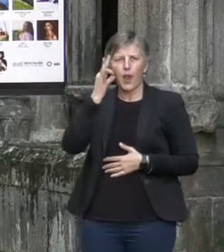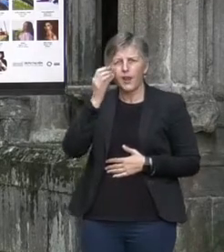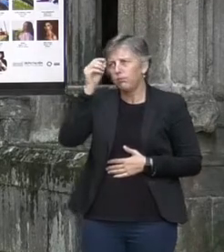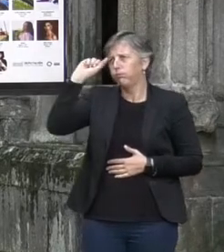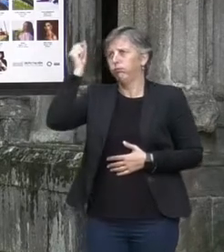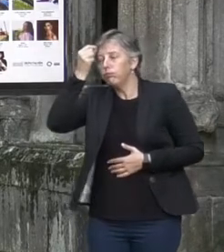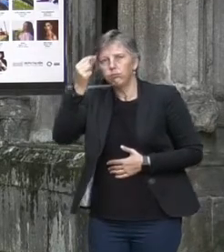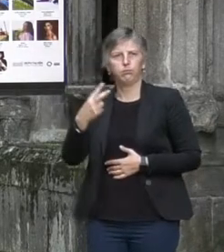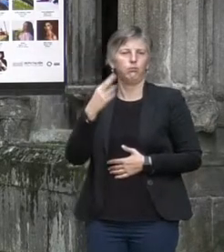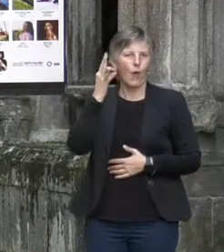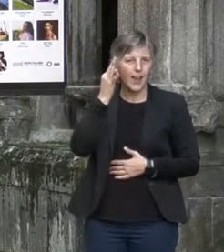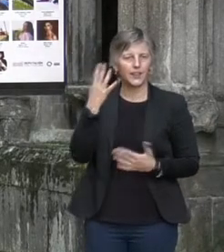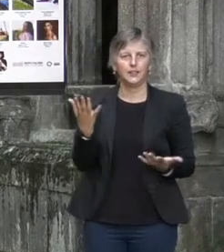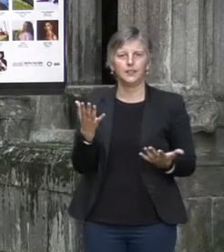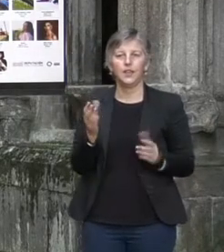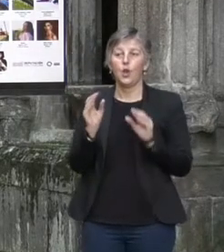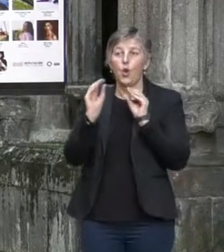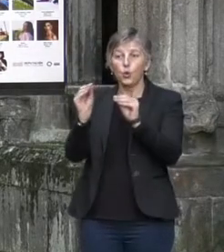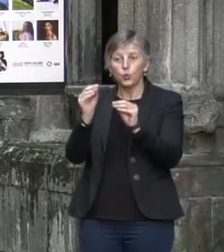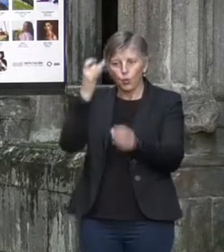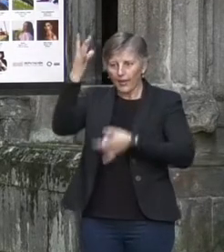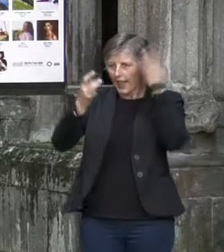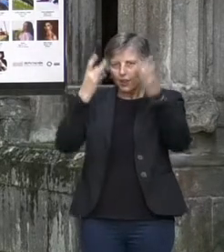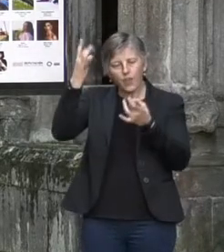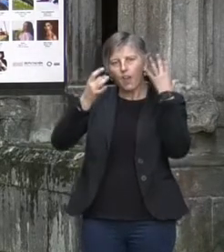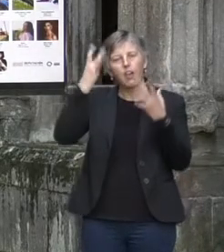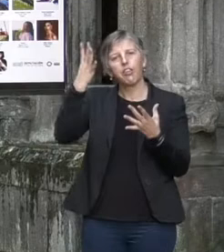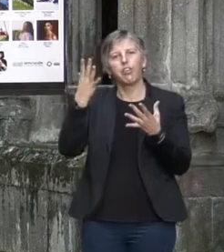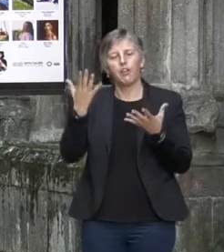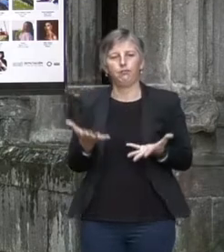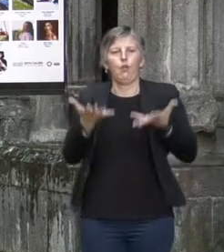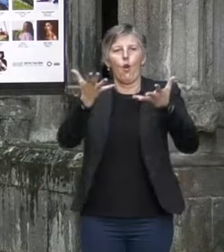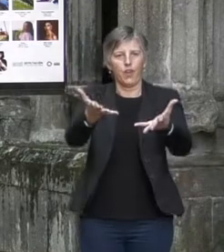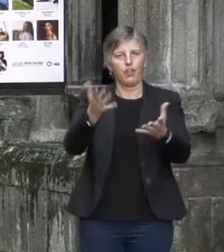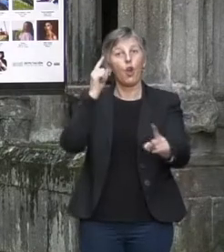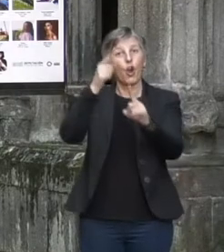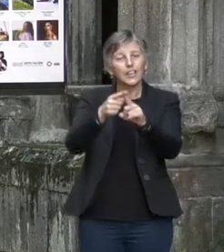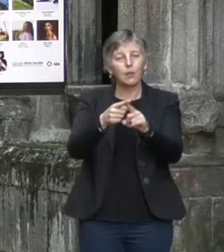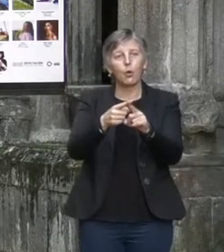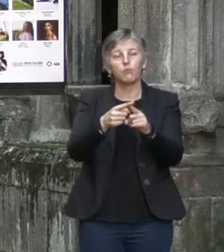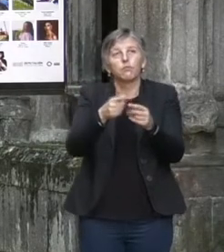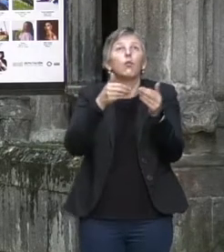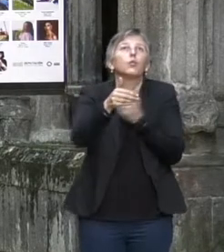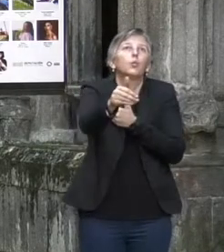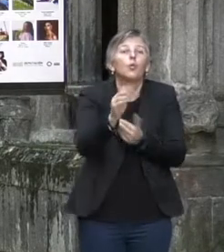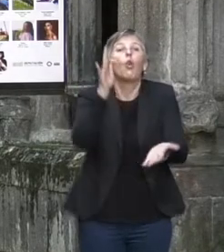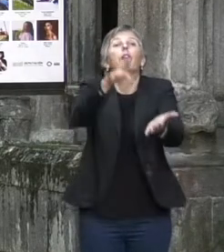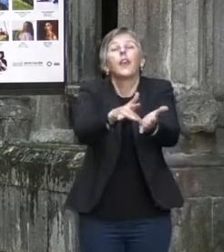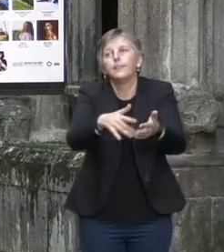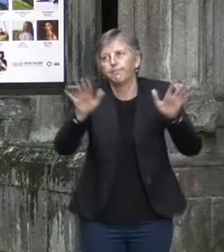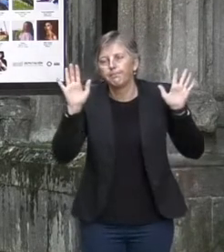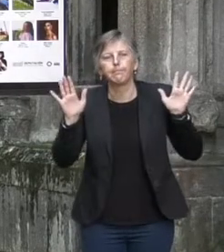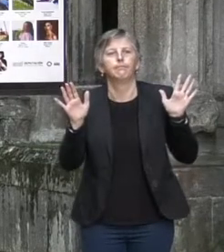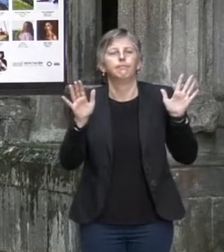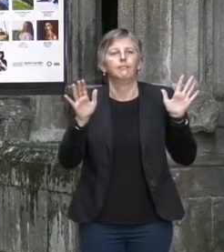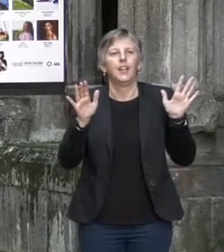de mulleres, poñendo a súa creatividade para lograr que algún día non teñamos